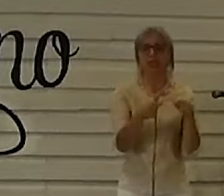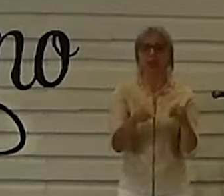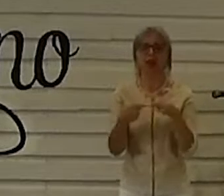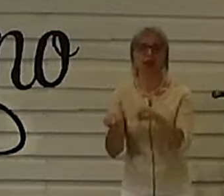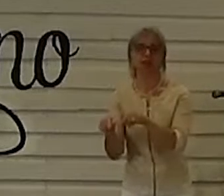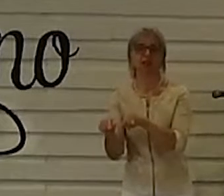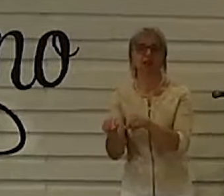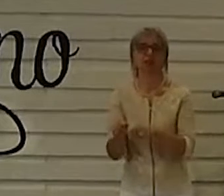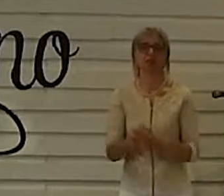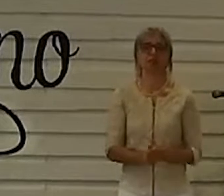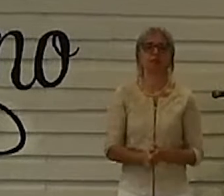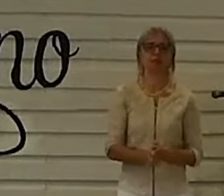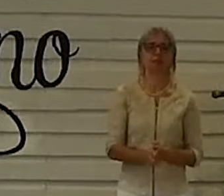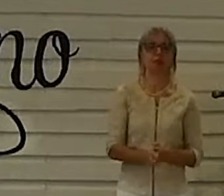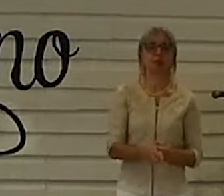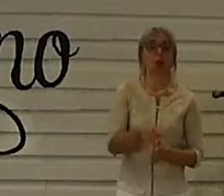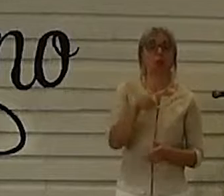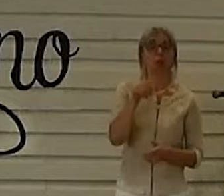cerca.